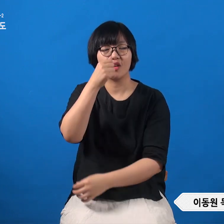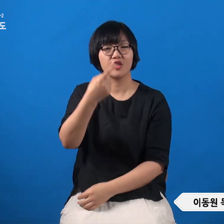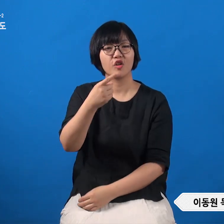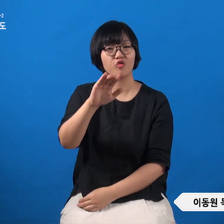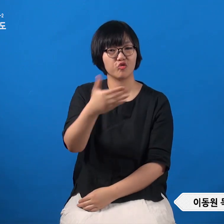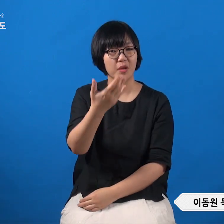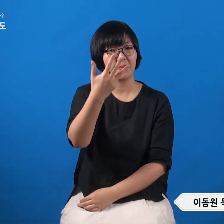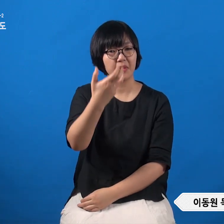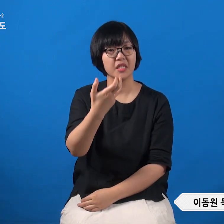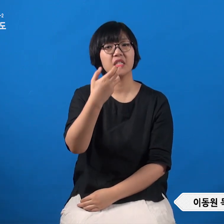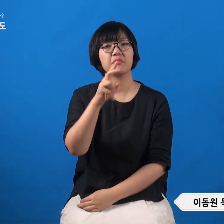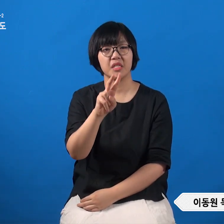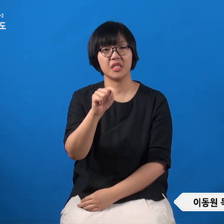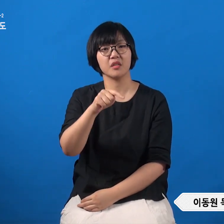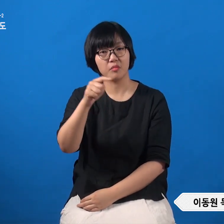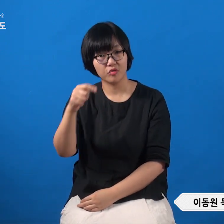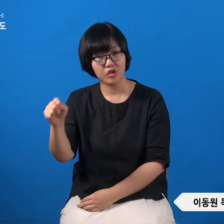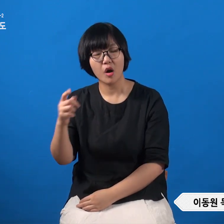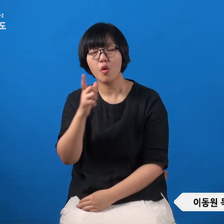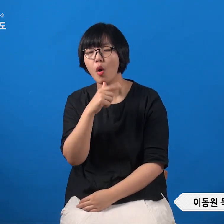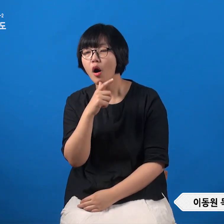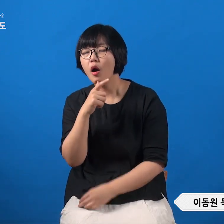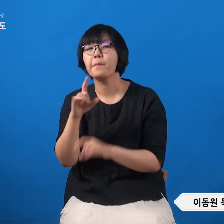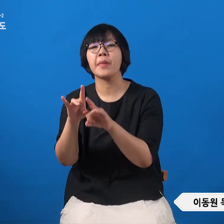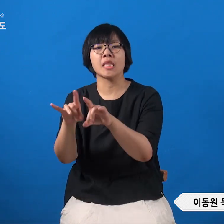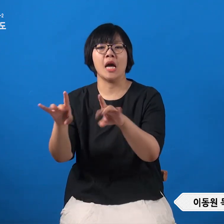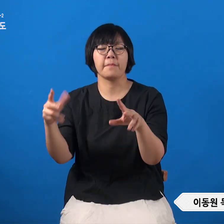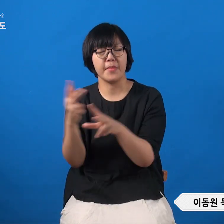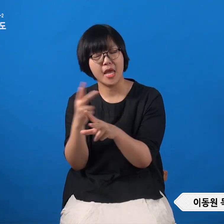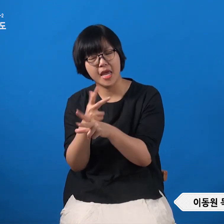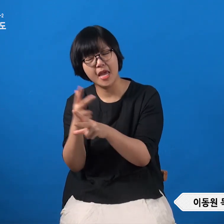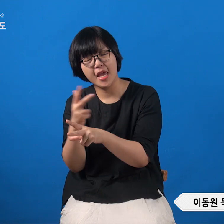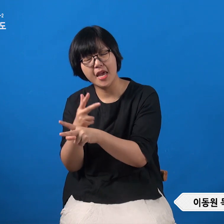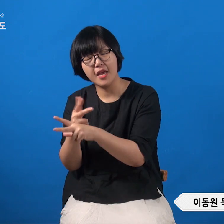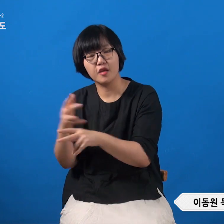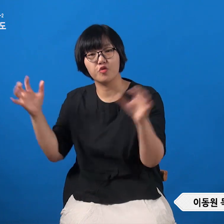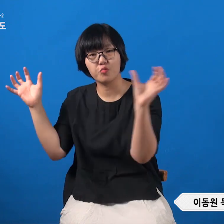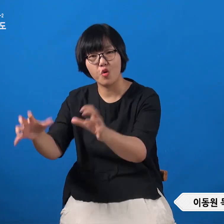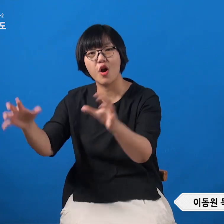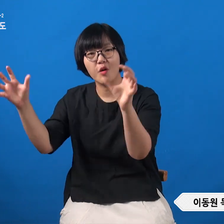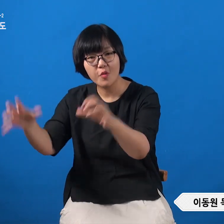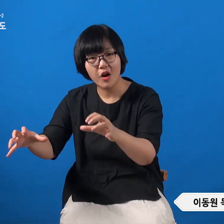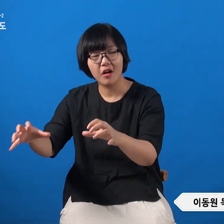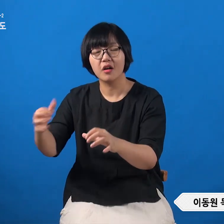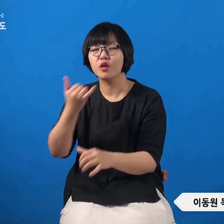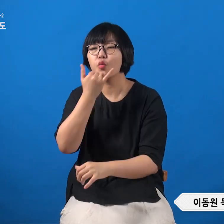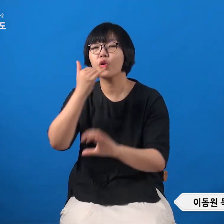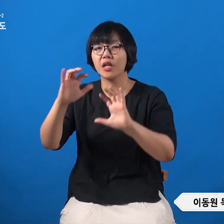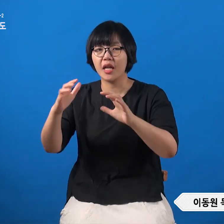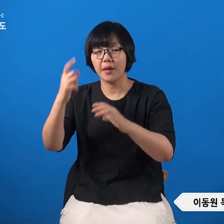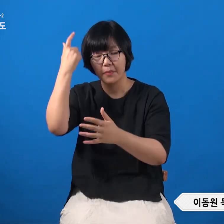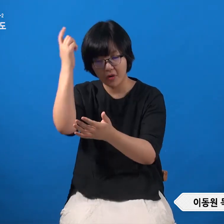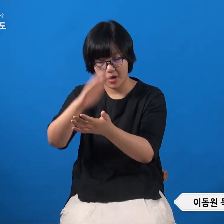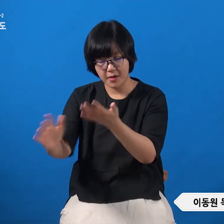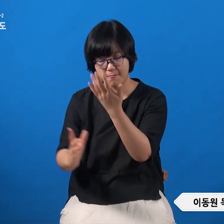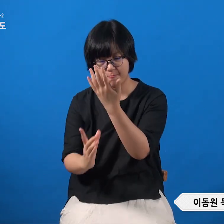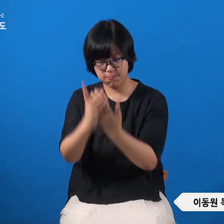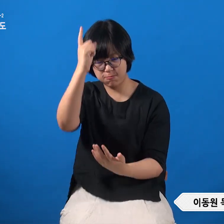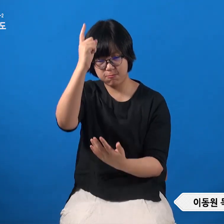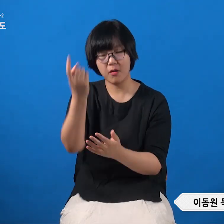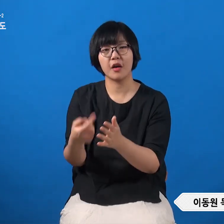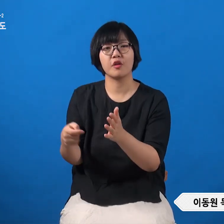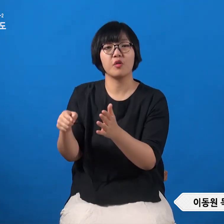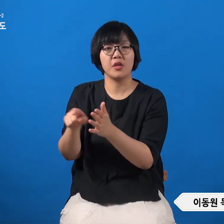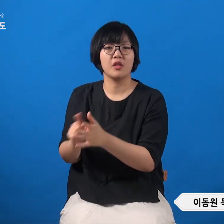1982년부터 매주 월요일 5시에 평화통일을 위해서, 독일의 평화통일을 위해서 사람들이 모여 기도할